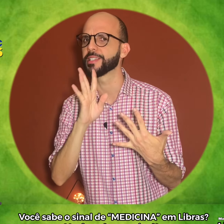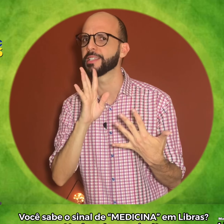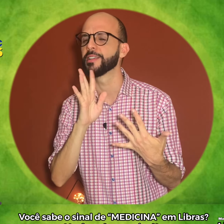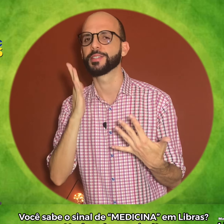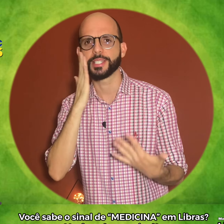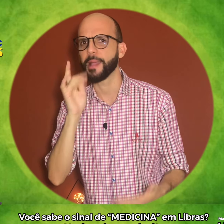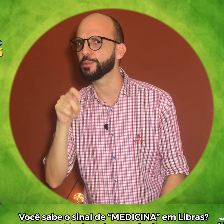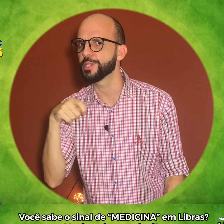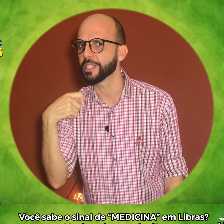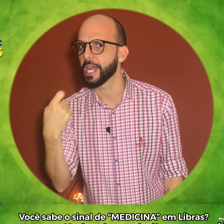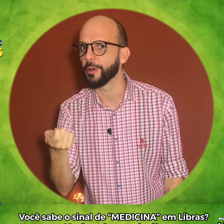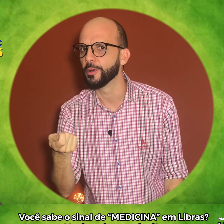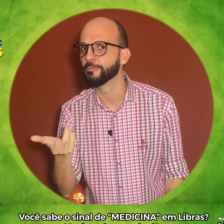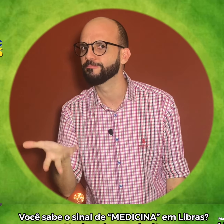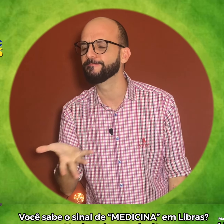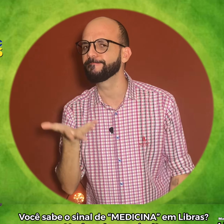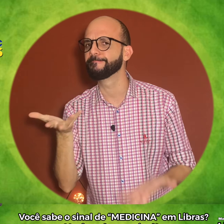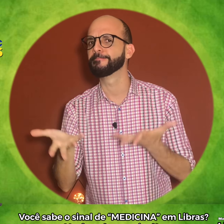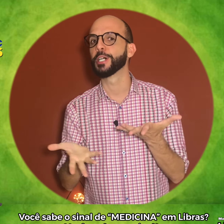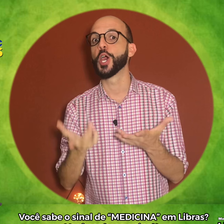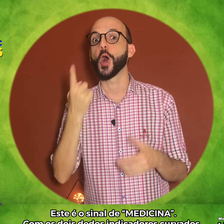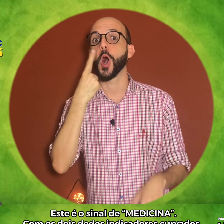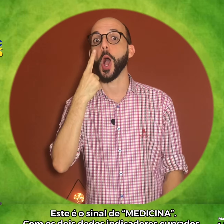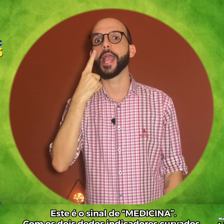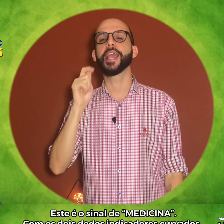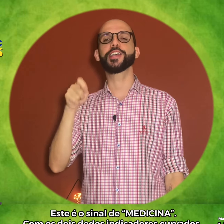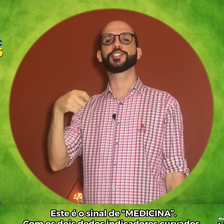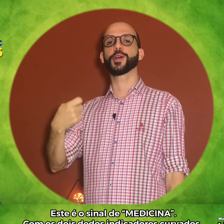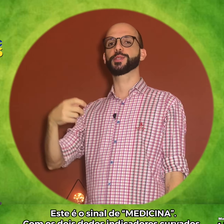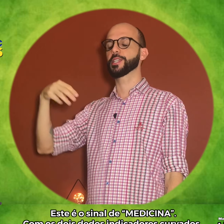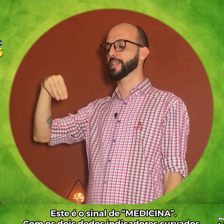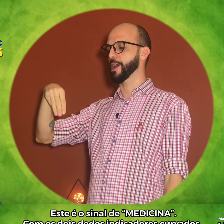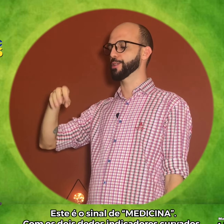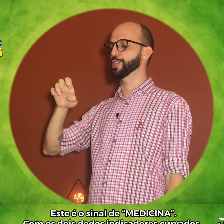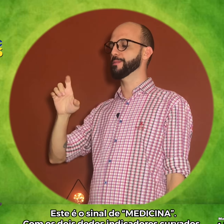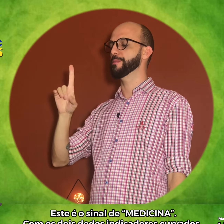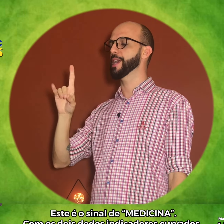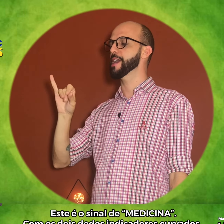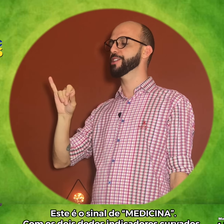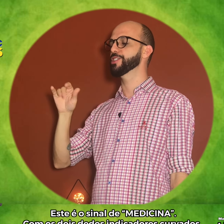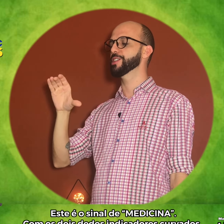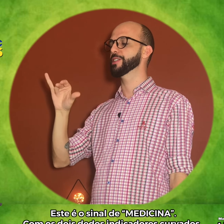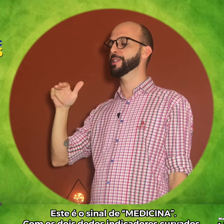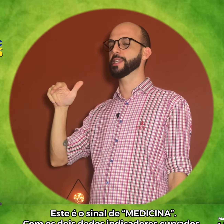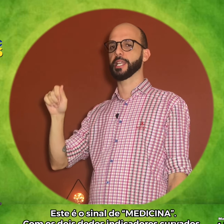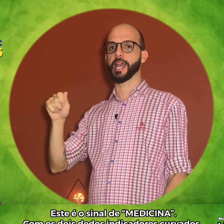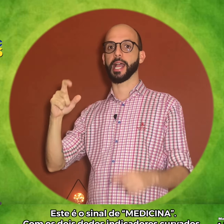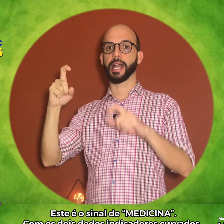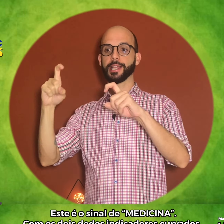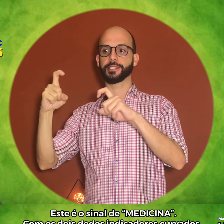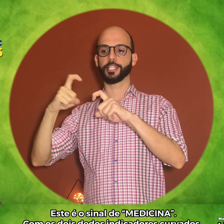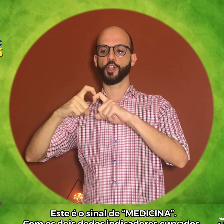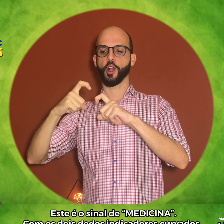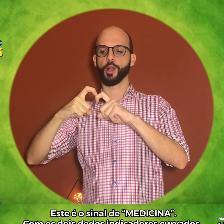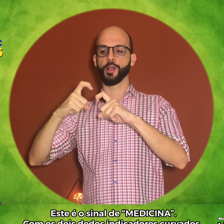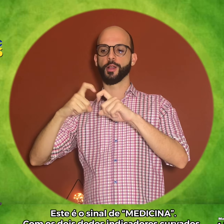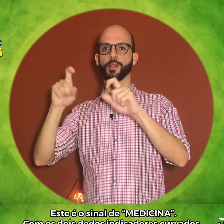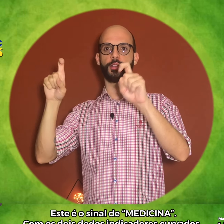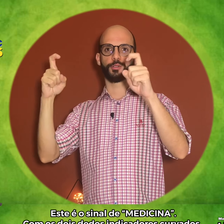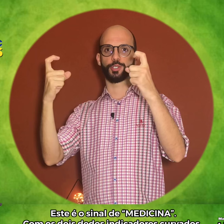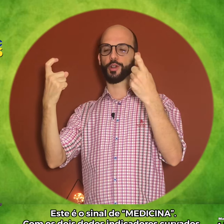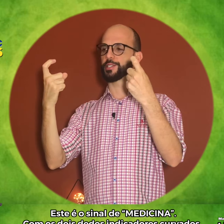conhece? Sabe o sinal? Este é o sinal de medicina. Assim,